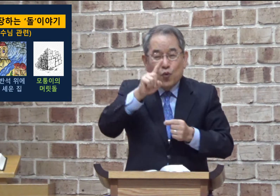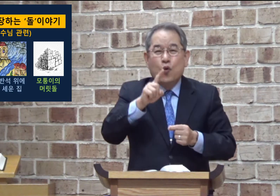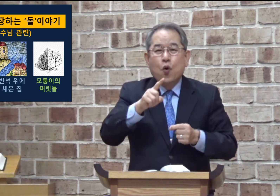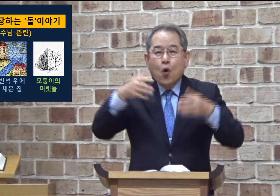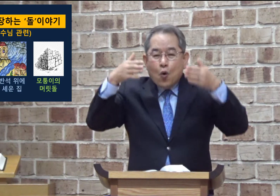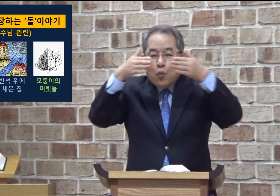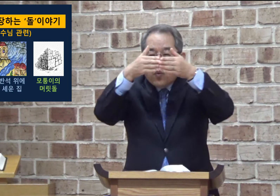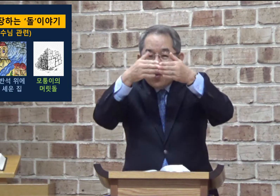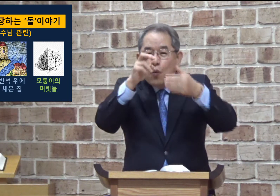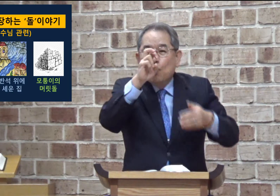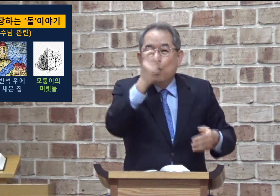머릿돌은